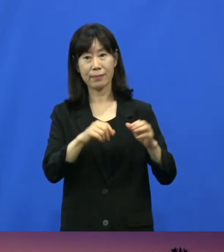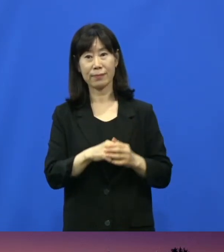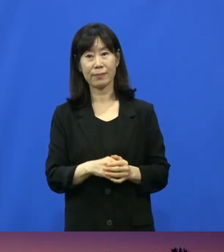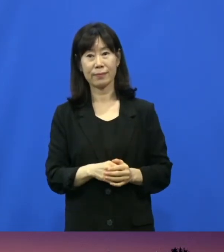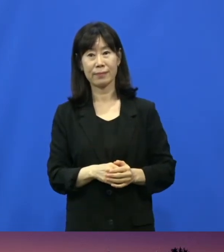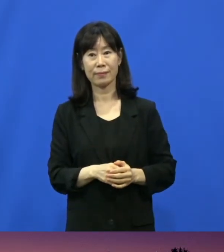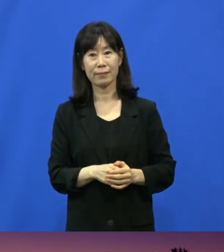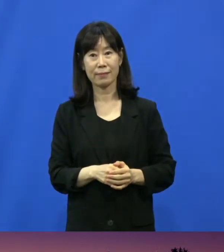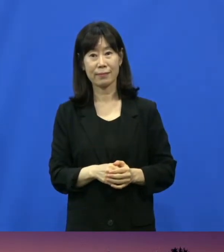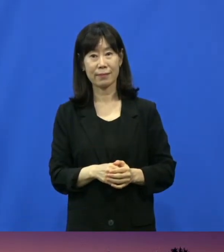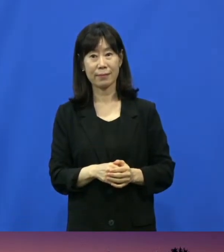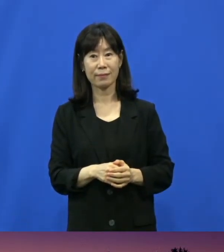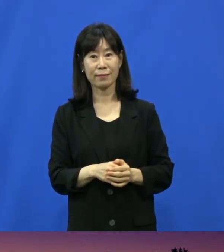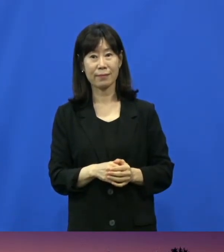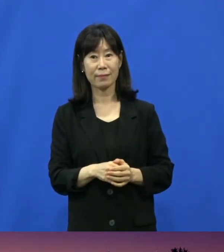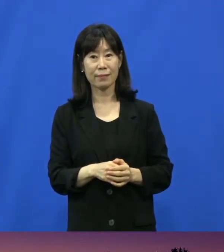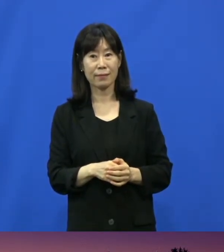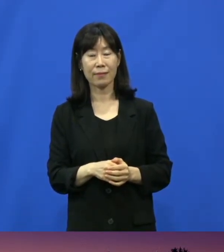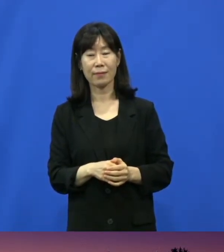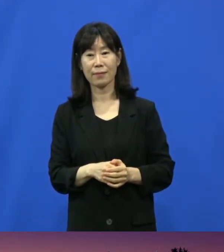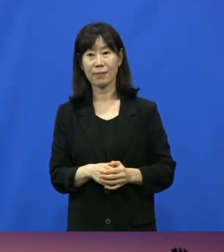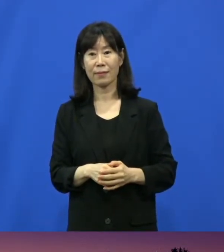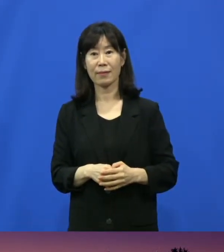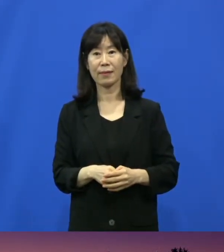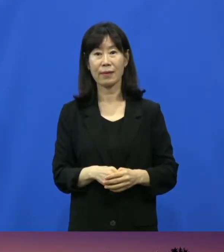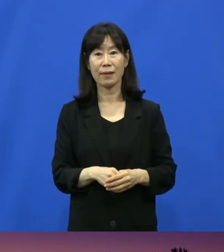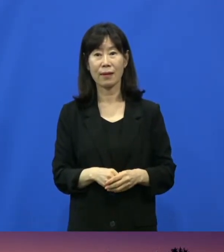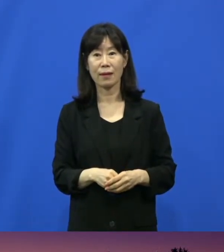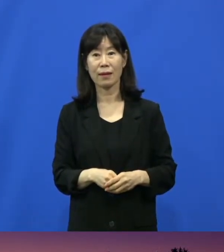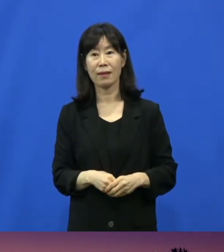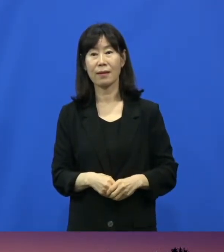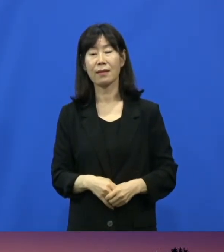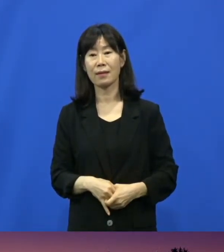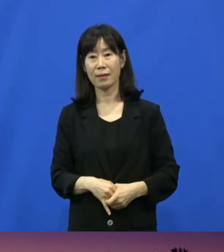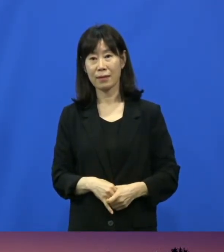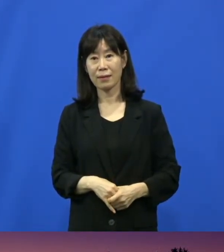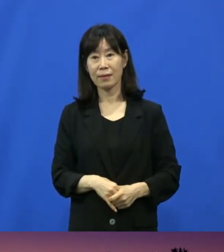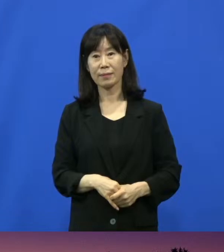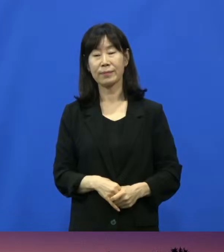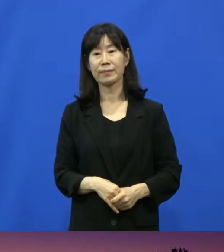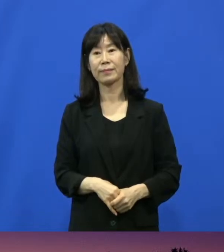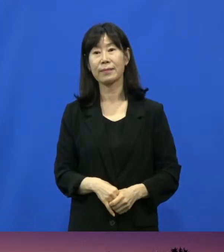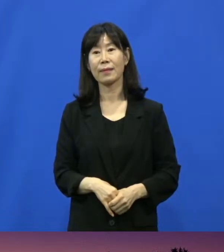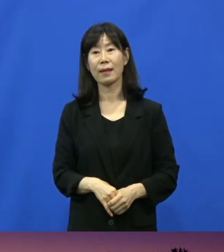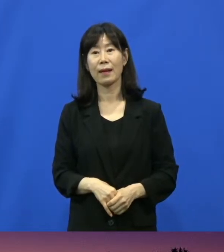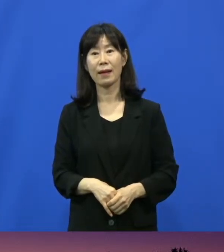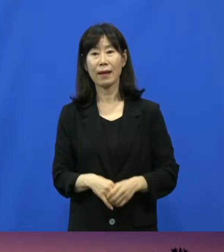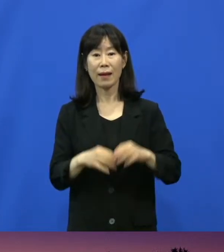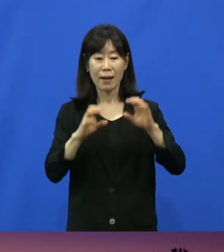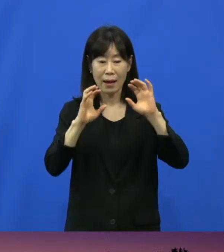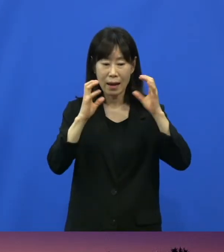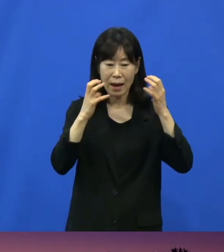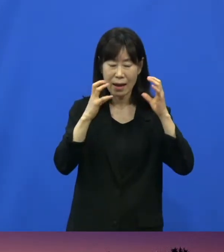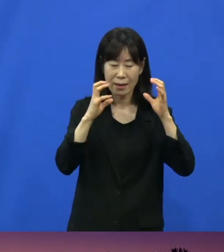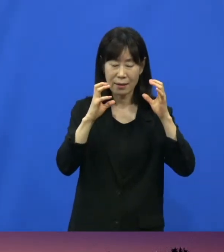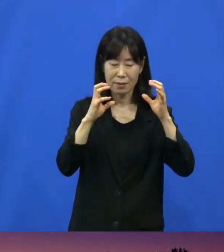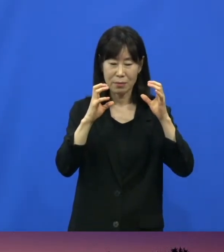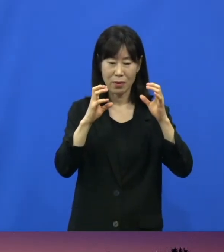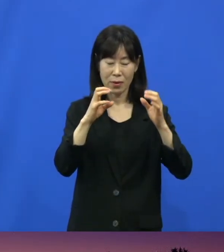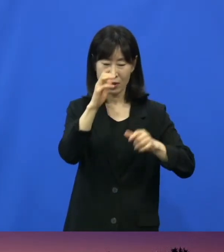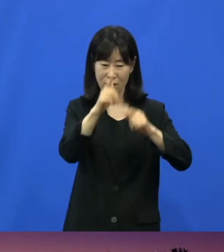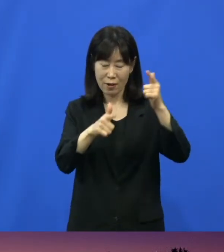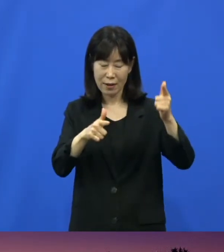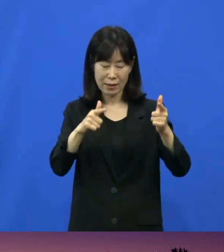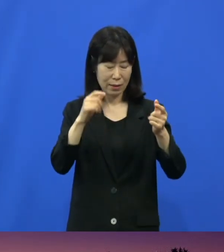이것보다 더 강력하게 연결된 상태는 없는 거죠. 철저하게 연결돼요. 자, 그러므로 아이는 복잡한 생각을 하지 않습니다. 그래서